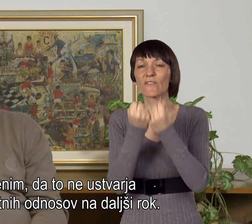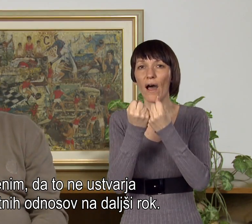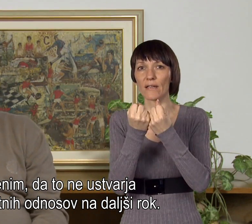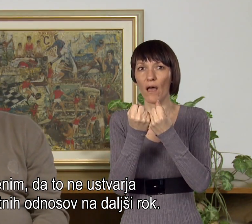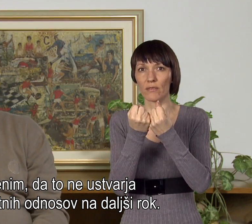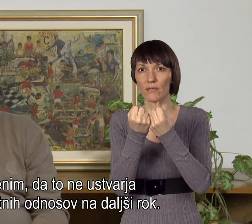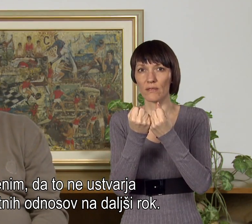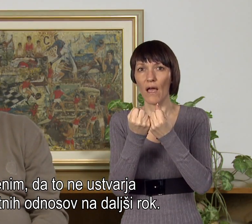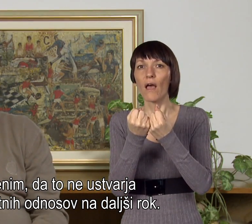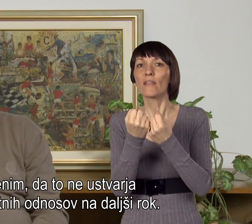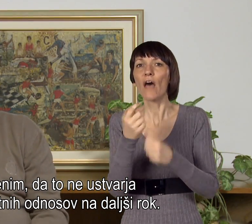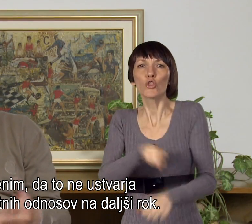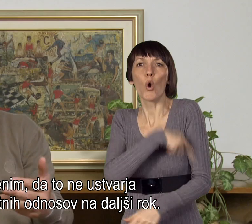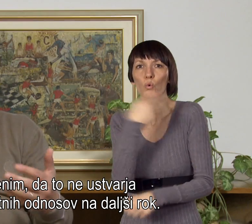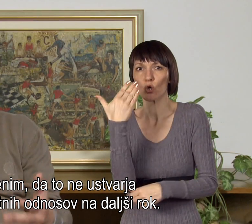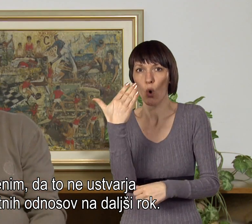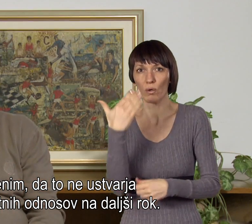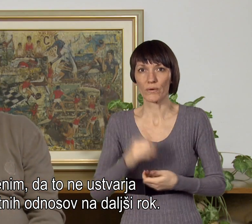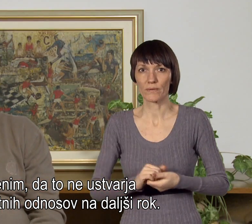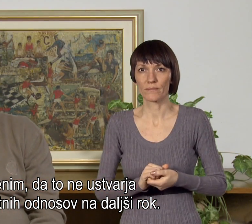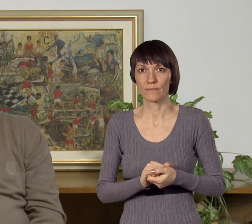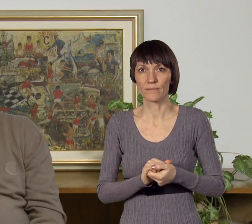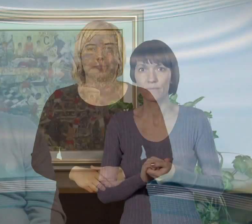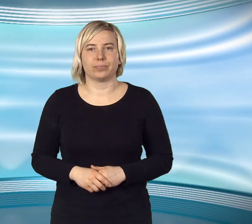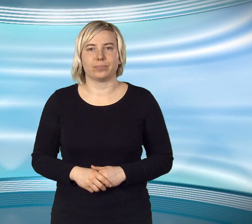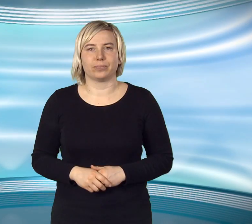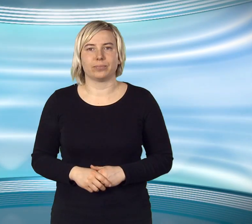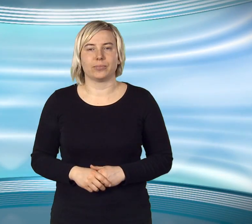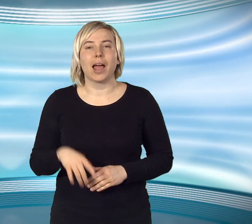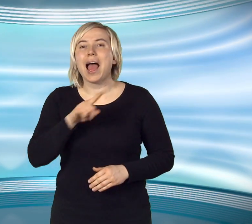Mislim, da to ne ustvarja na daljši rok.